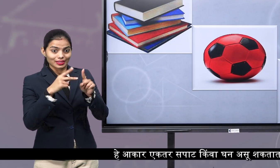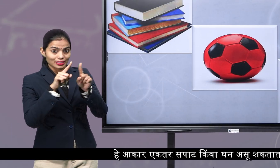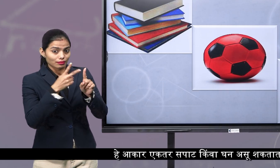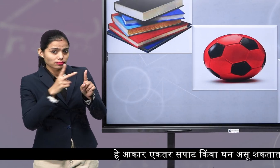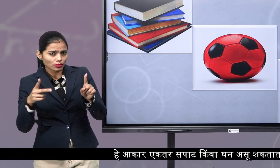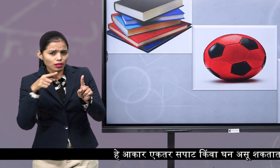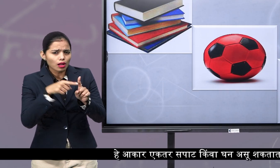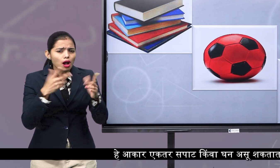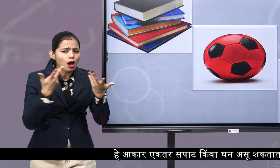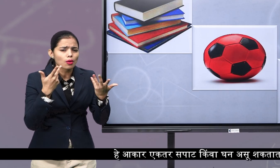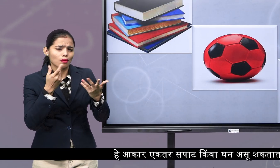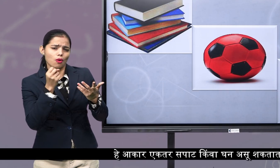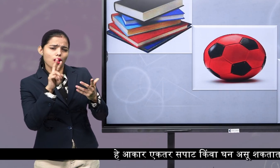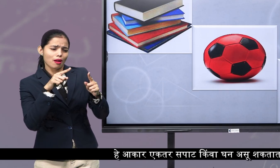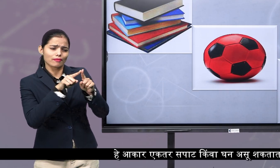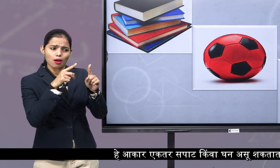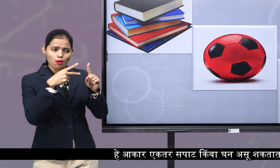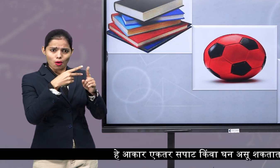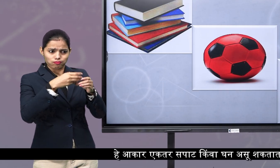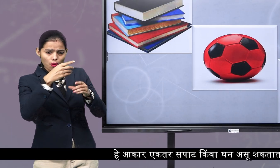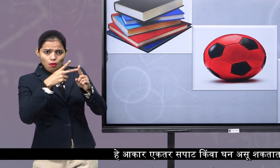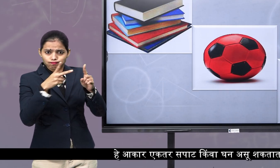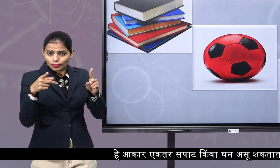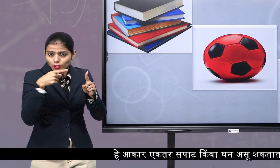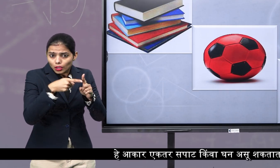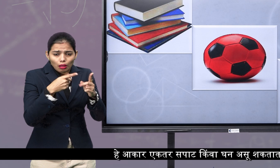हे आकार एकतर सपाट किंवा घन असू शकतात.